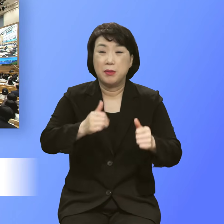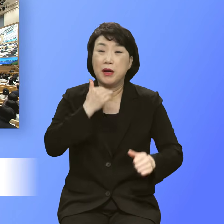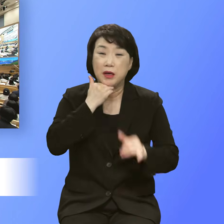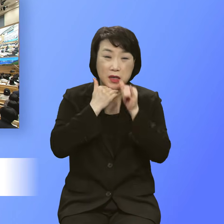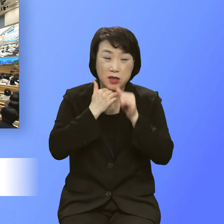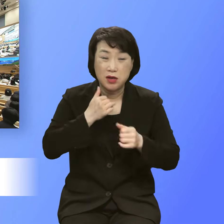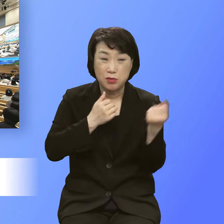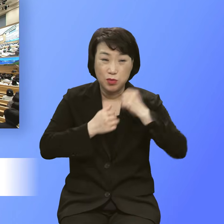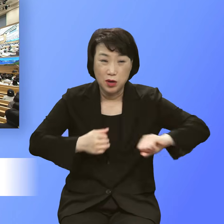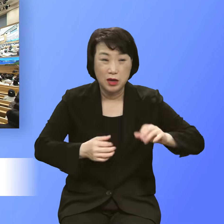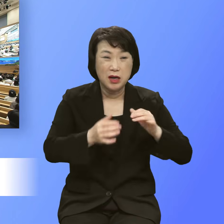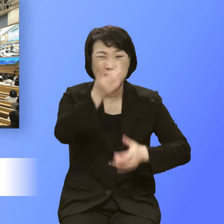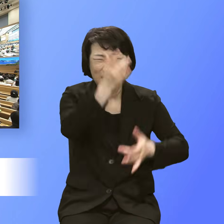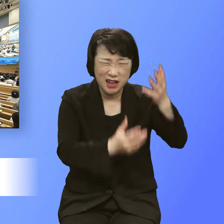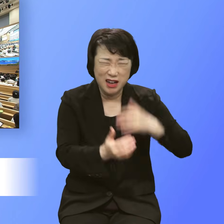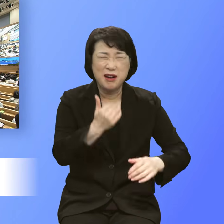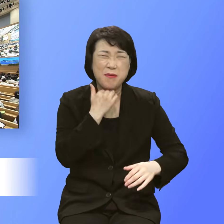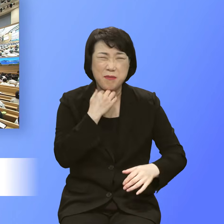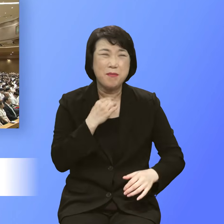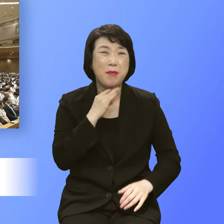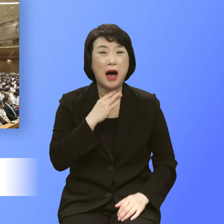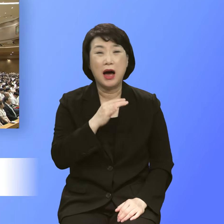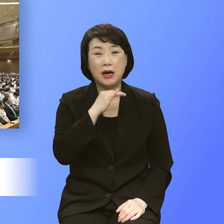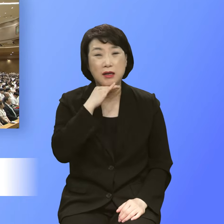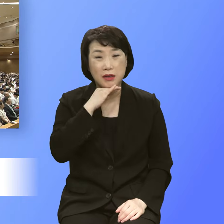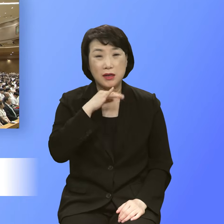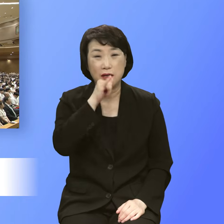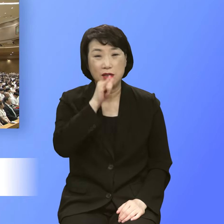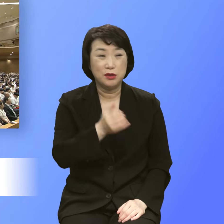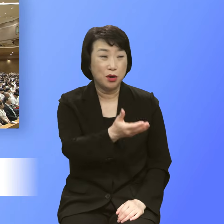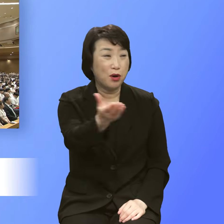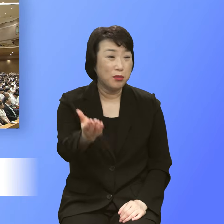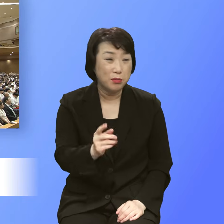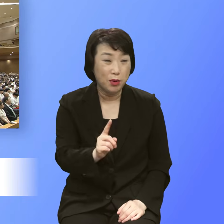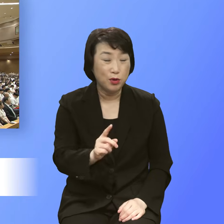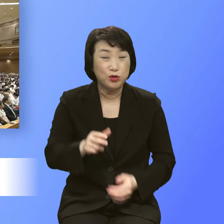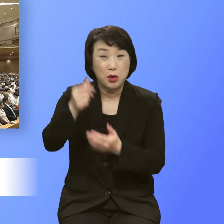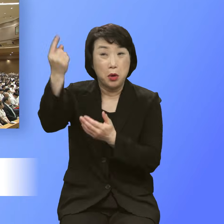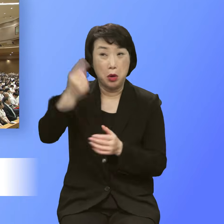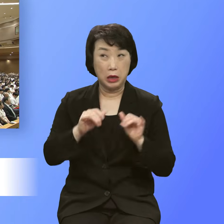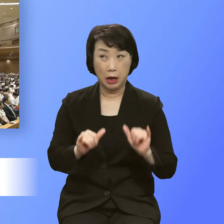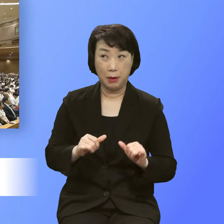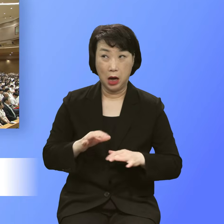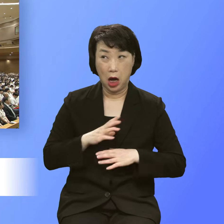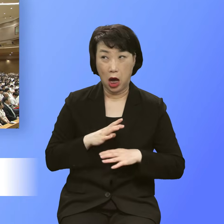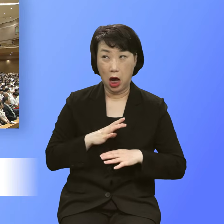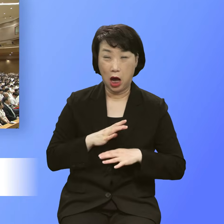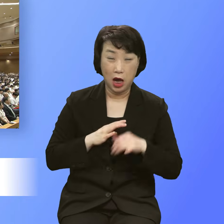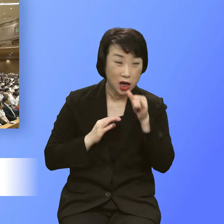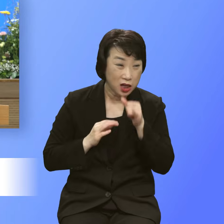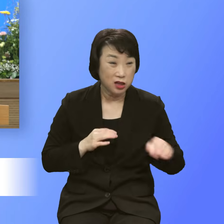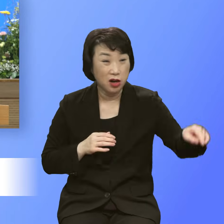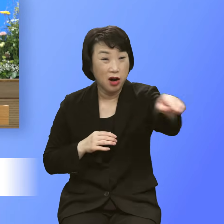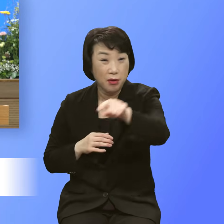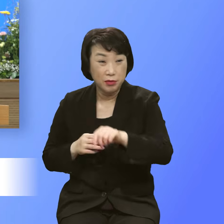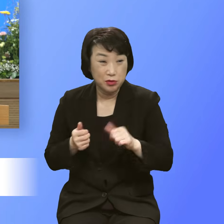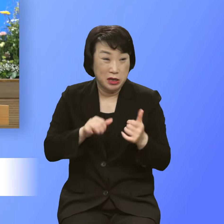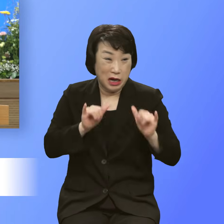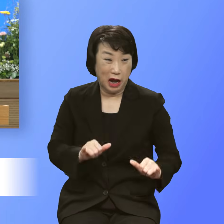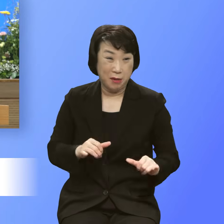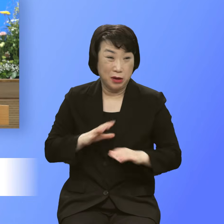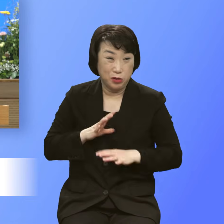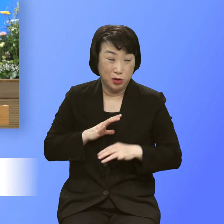자를 소멸할 맹렬한 불만 있으리라. 그러니까 이 사람들은 주님이 오실까 봐 두려워. 죽을까 봐